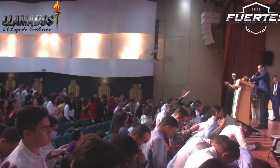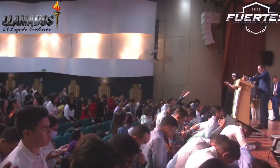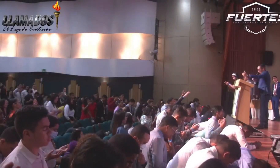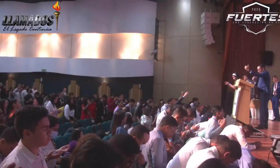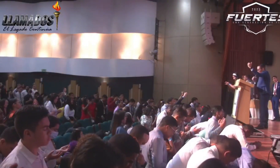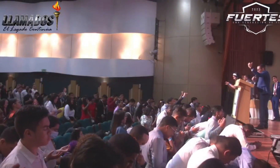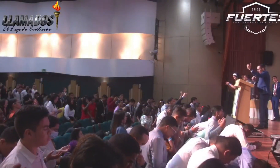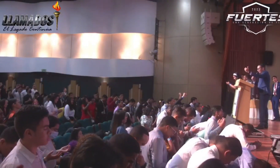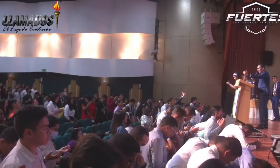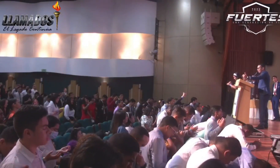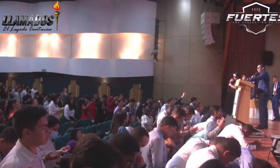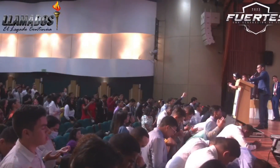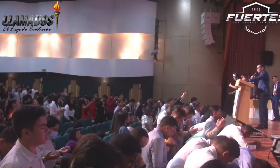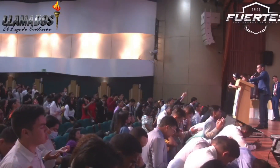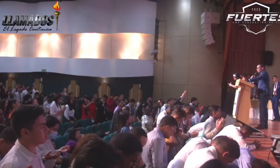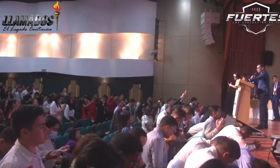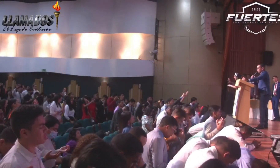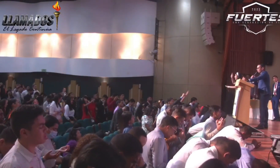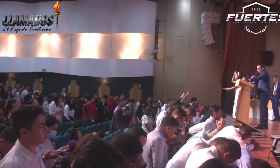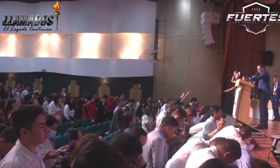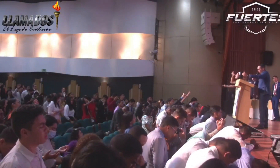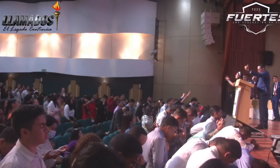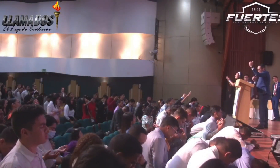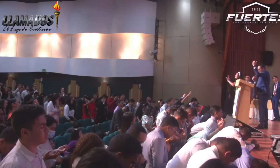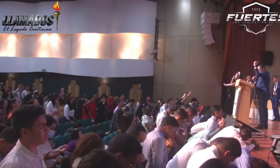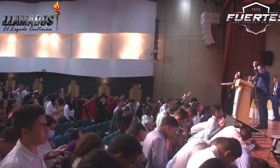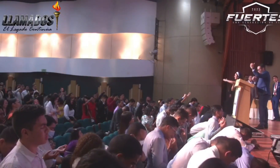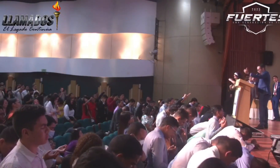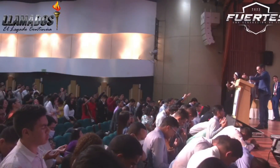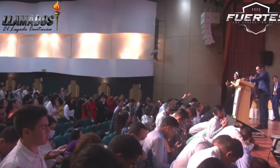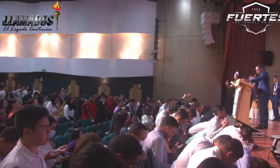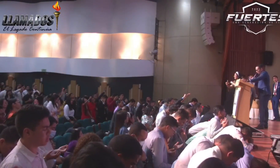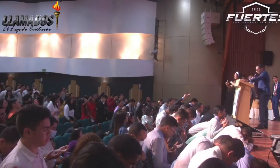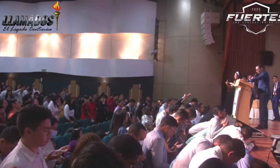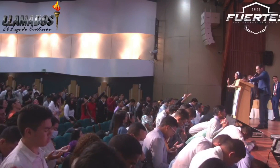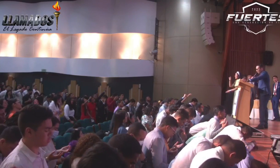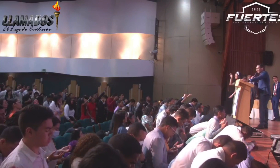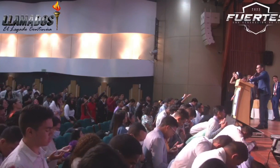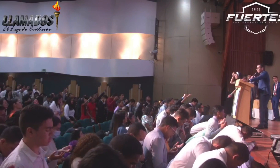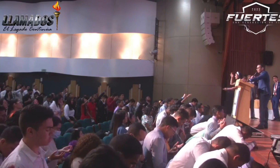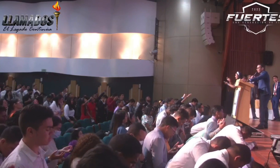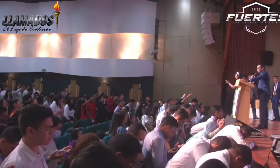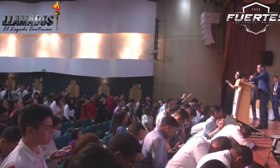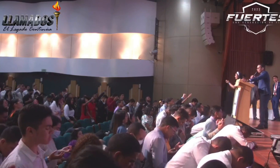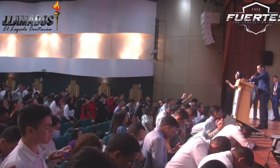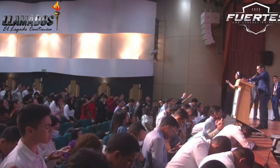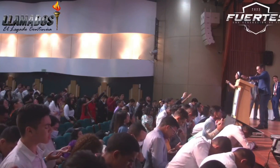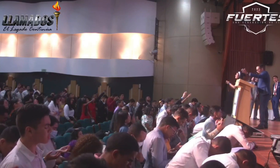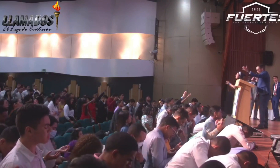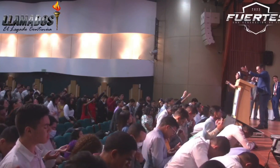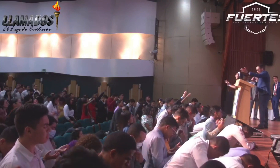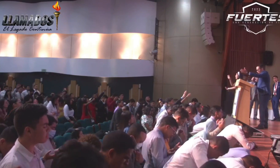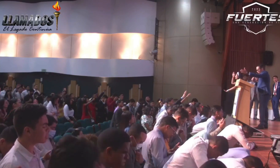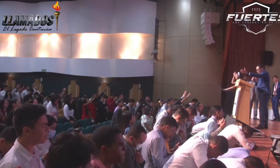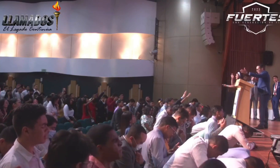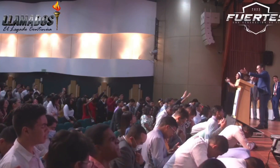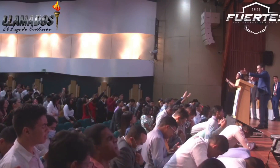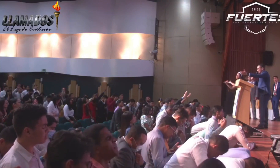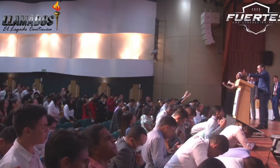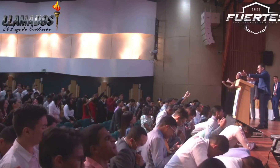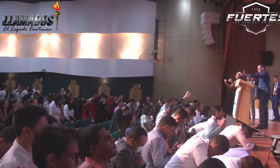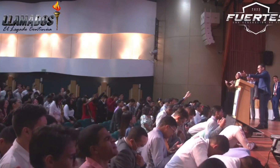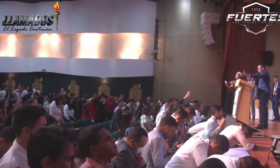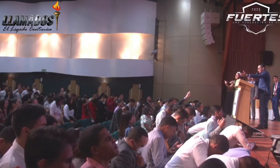Por la fe Samuel. Por la fe Moisés se sostuvo como viendo el invisible. Y por la fe el muchacho de los